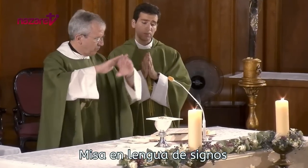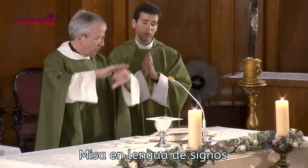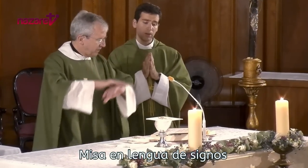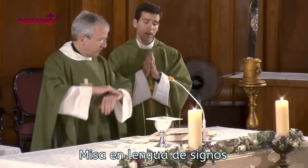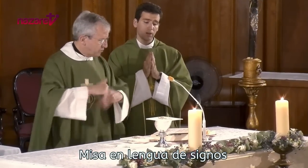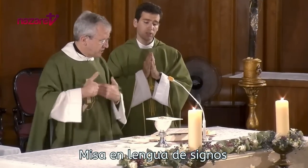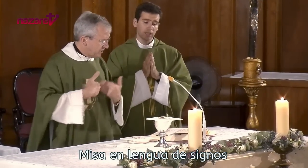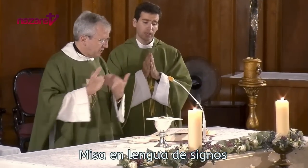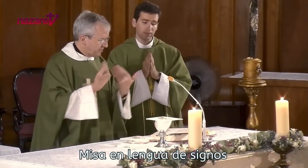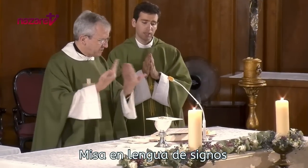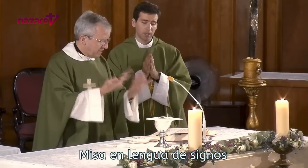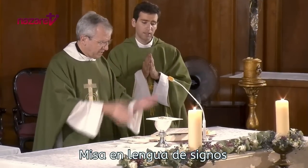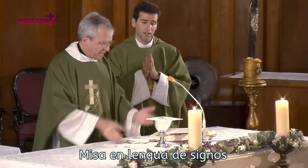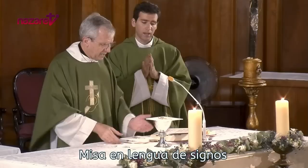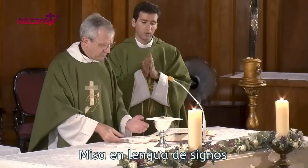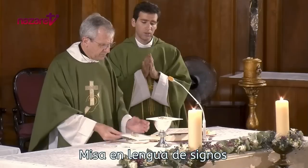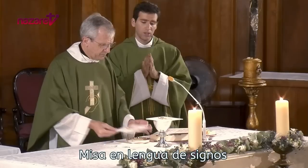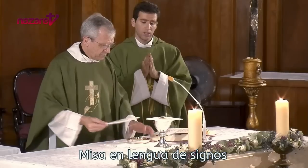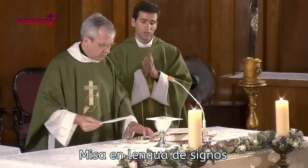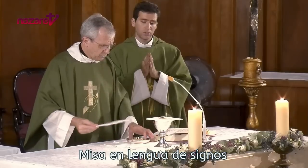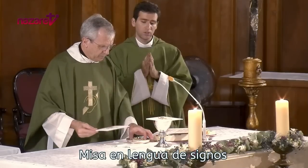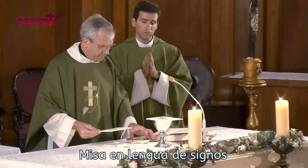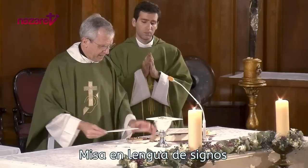la noche en que iba a ser entregado, tomó pan.